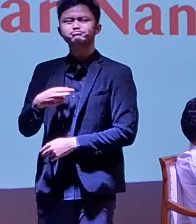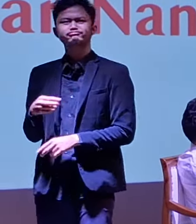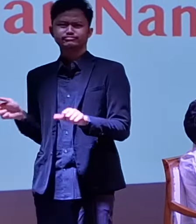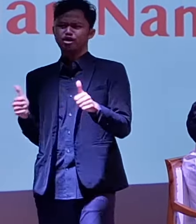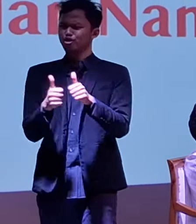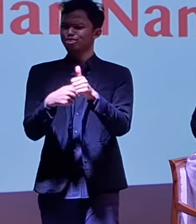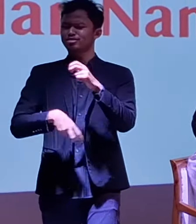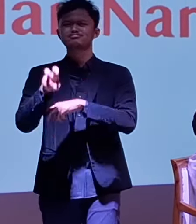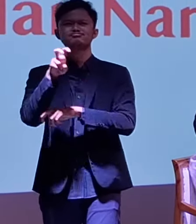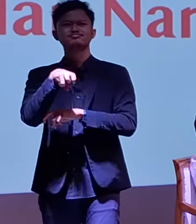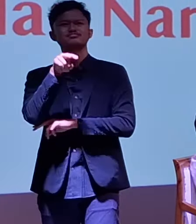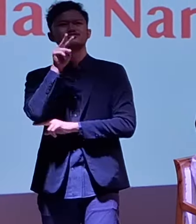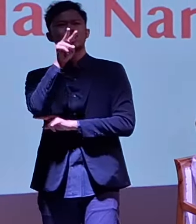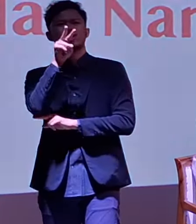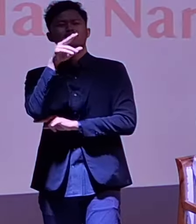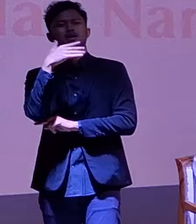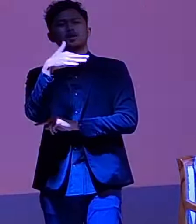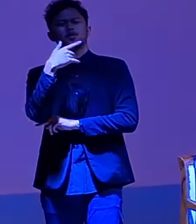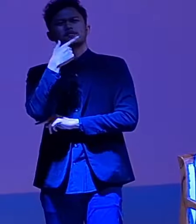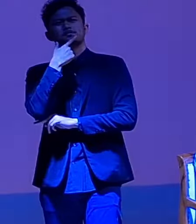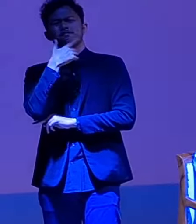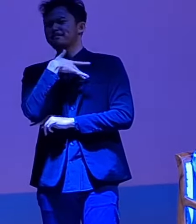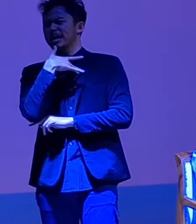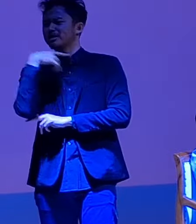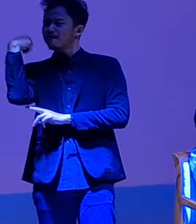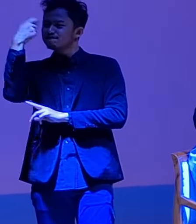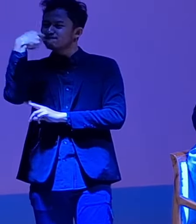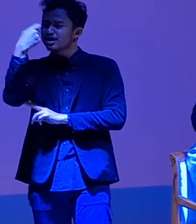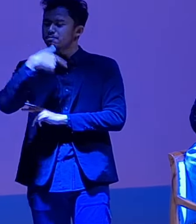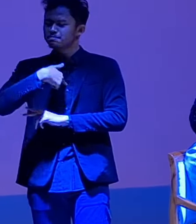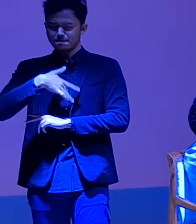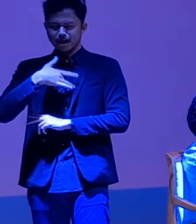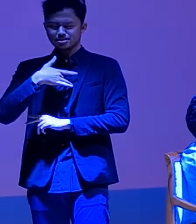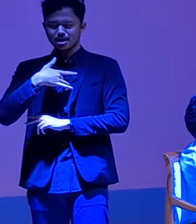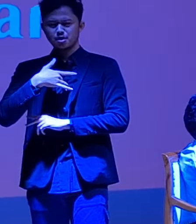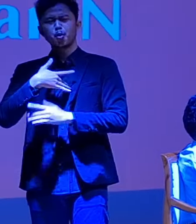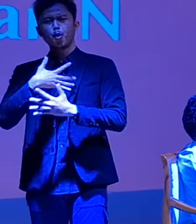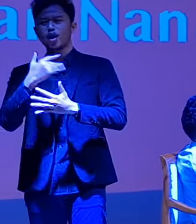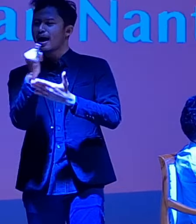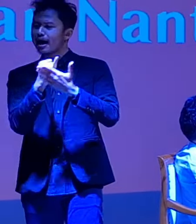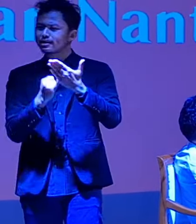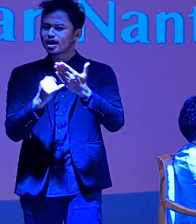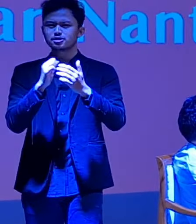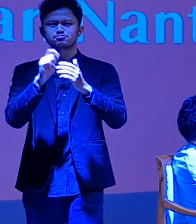sekali dan menghargai apa